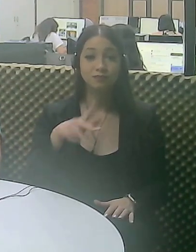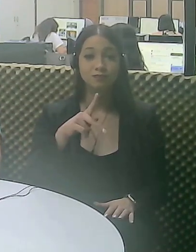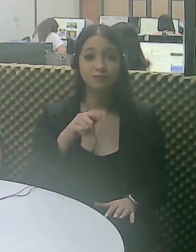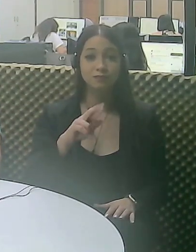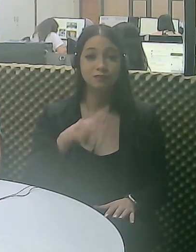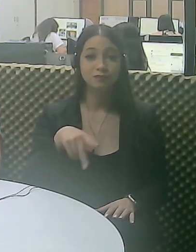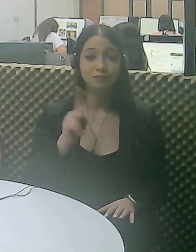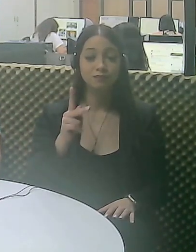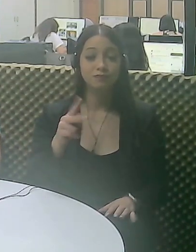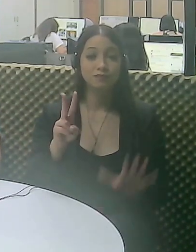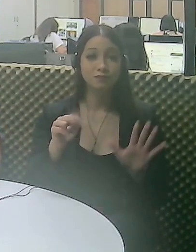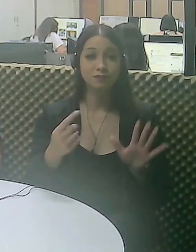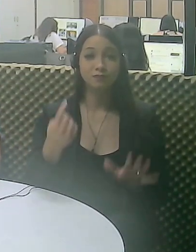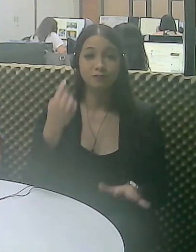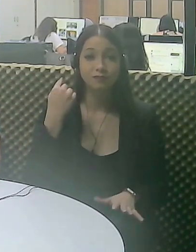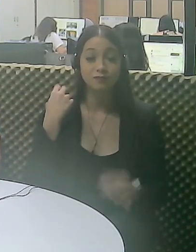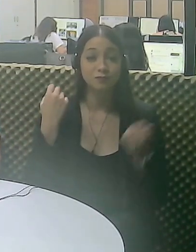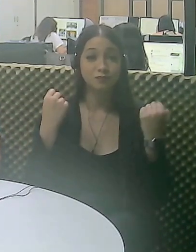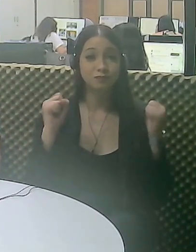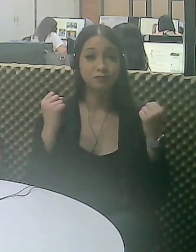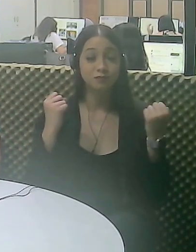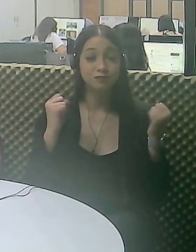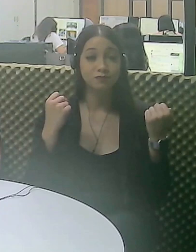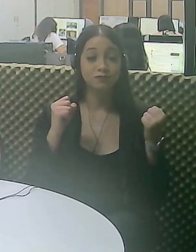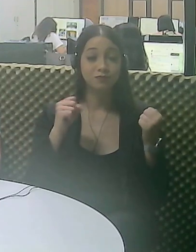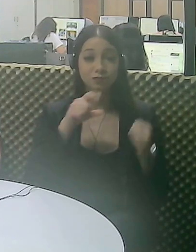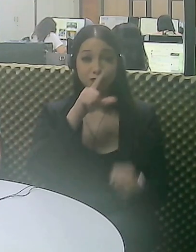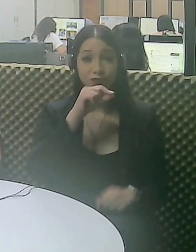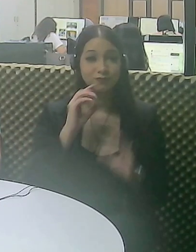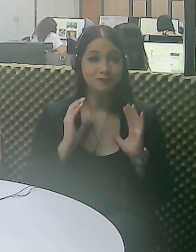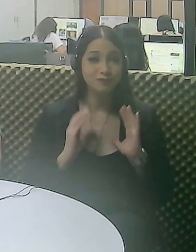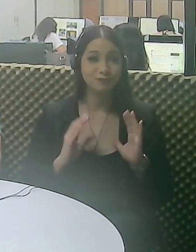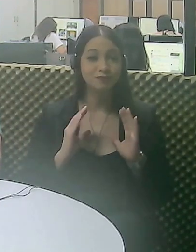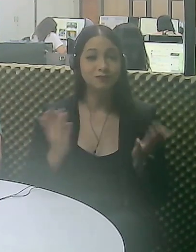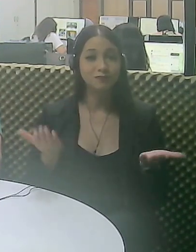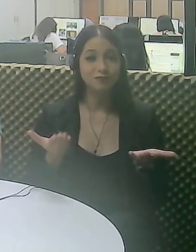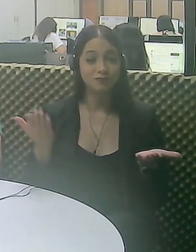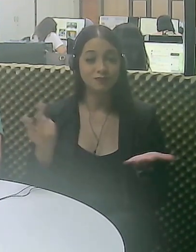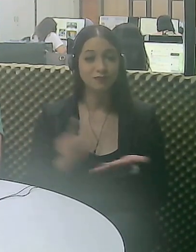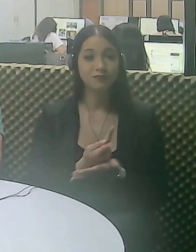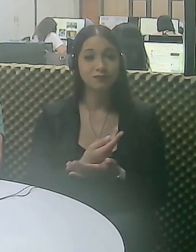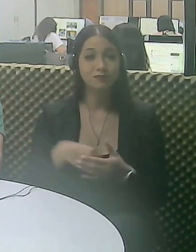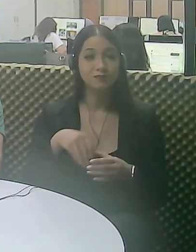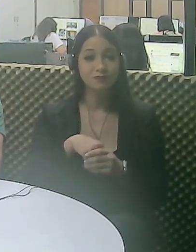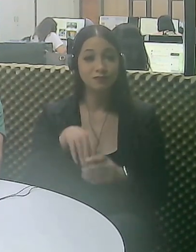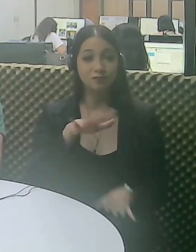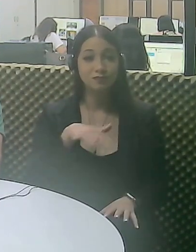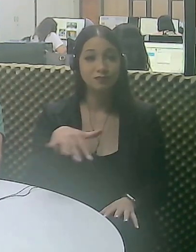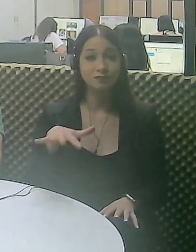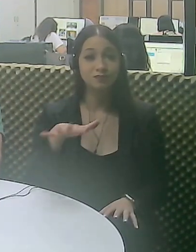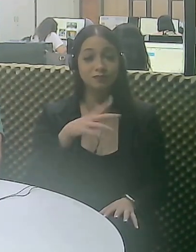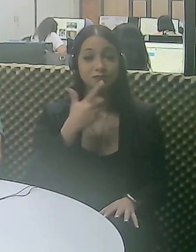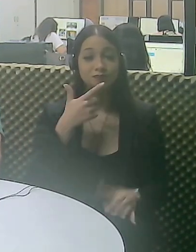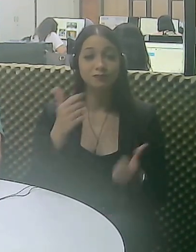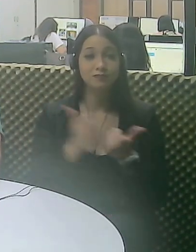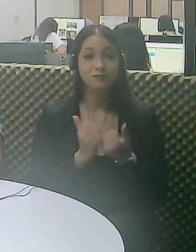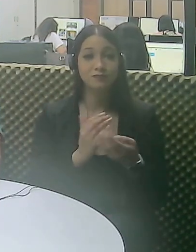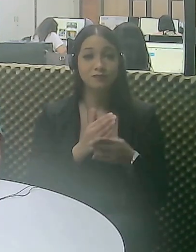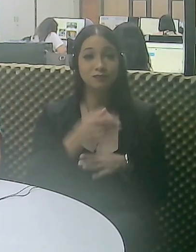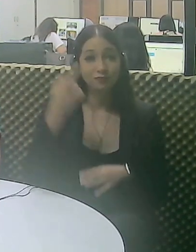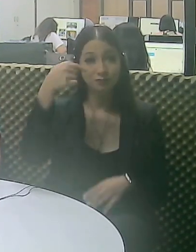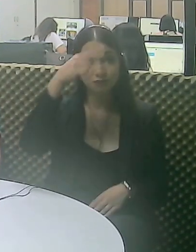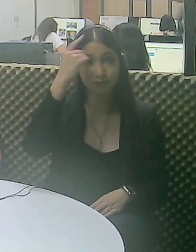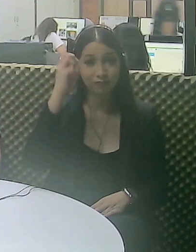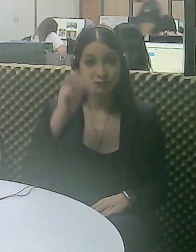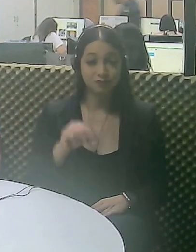último final de semana, as aulas de ginástica funcional do Parque do Sabiá agora são oferecidas no espaço próximo à portaria do bairro